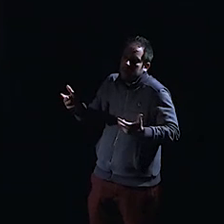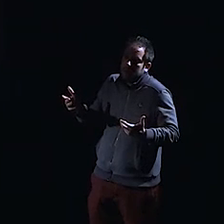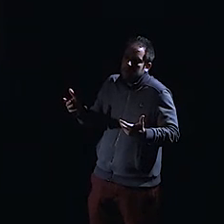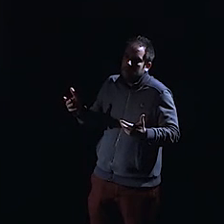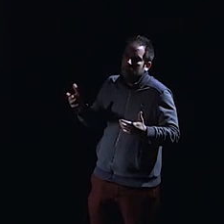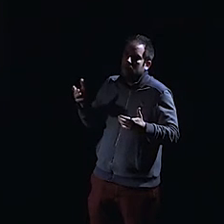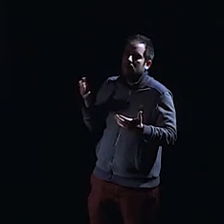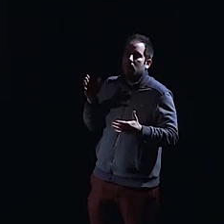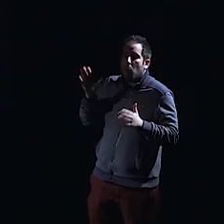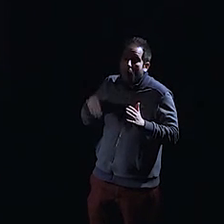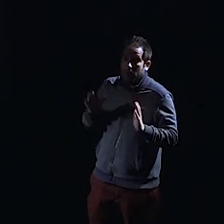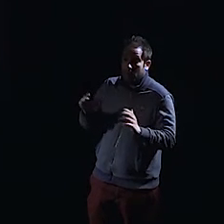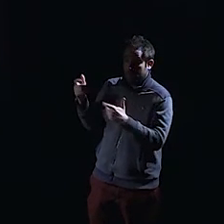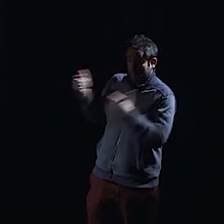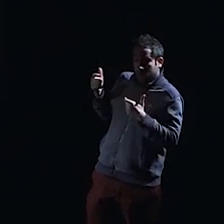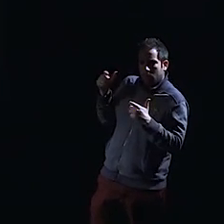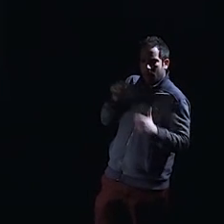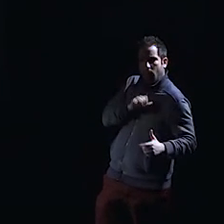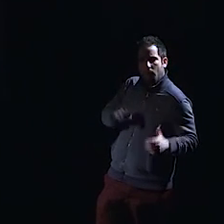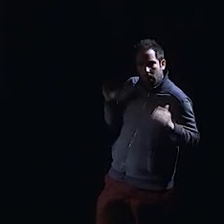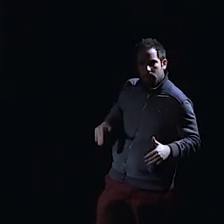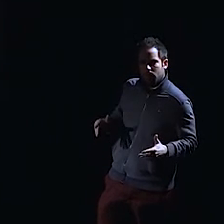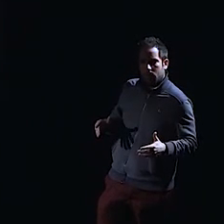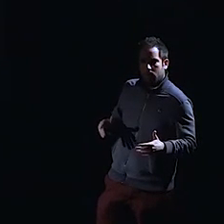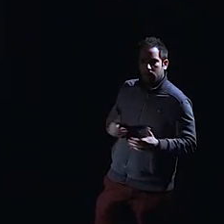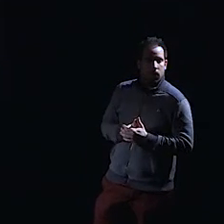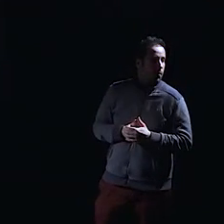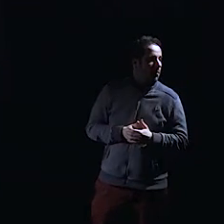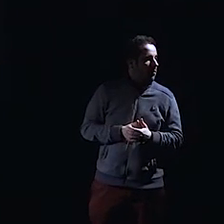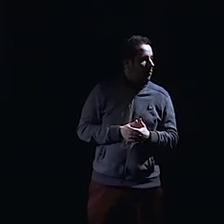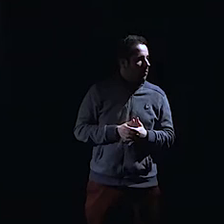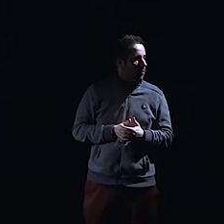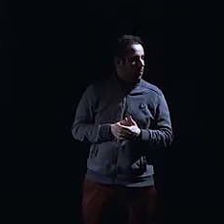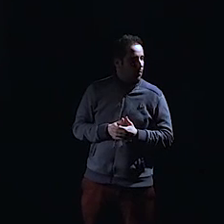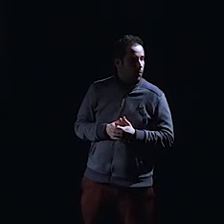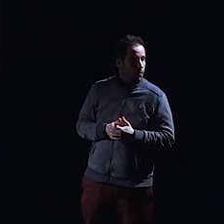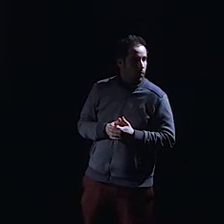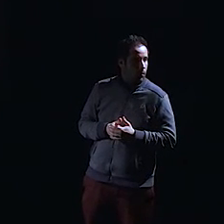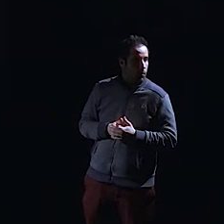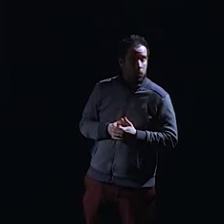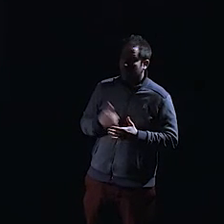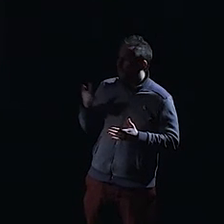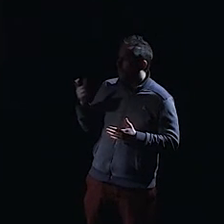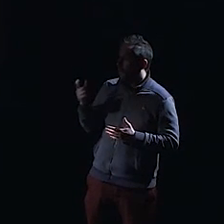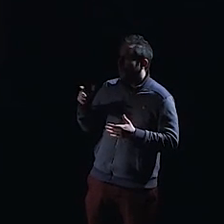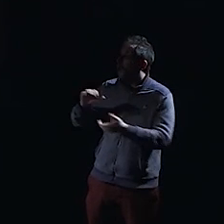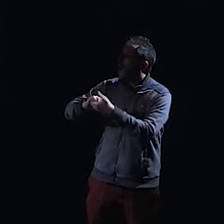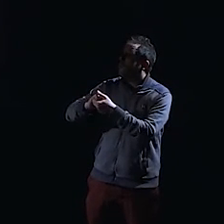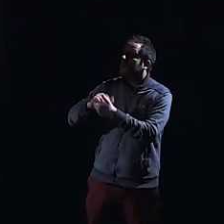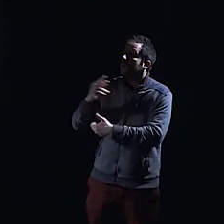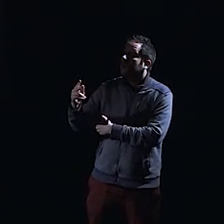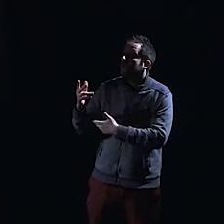un peu moins institutionnels, mais tout aussi violents. Et quand vous voyez que, par exemple, certains de vos amis subissent, par